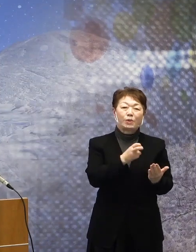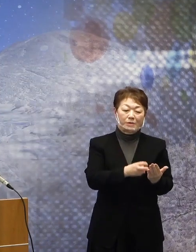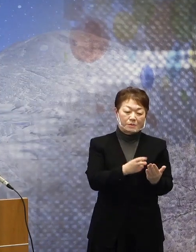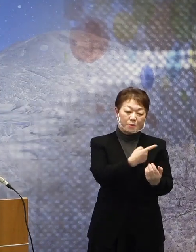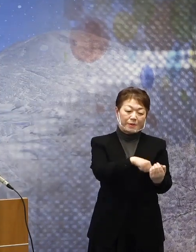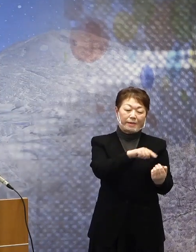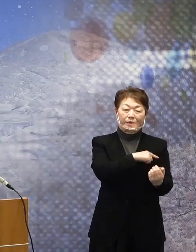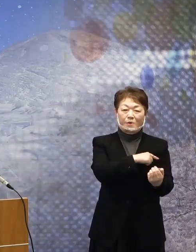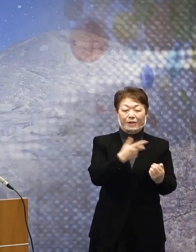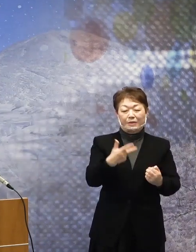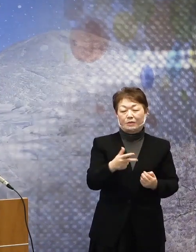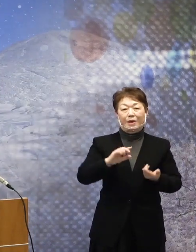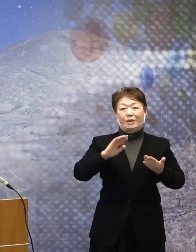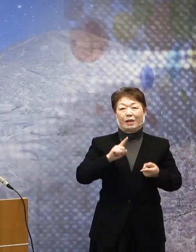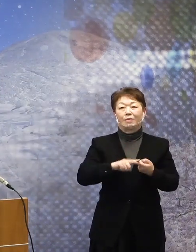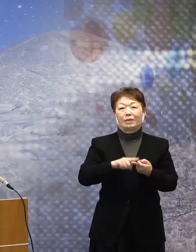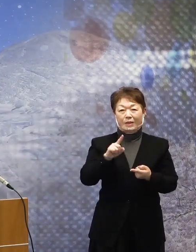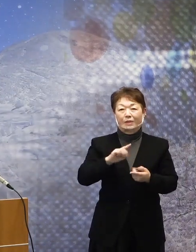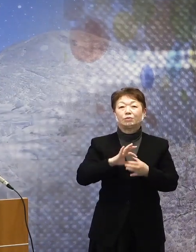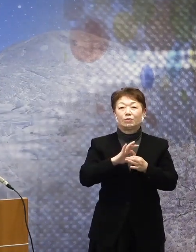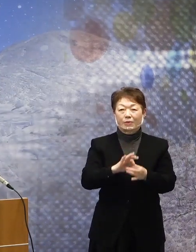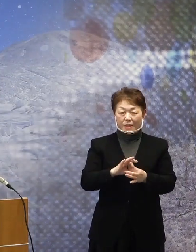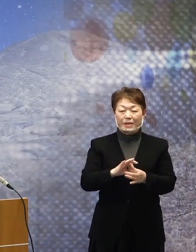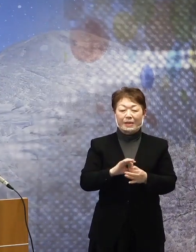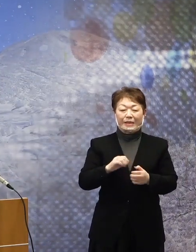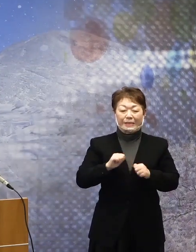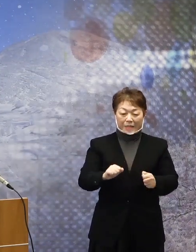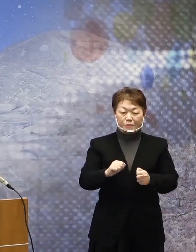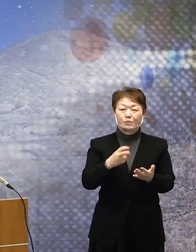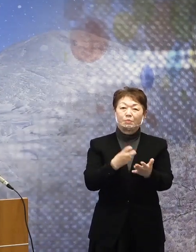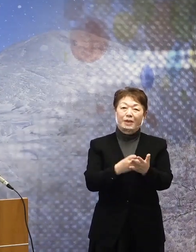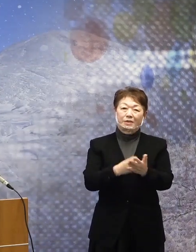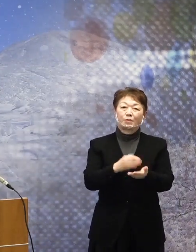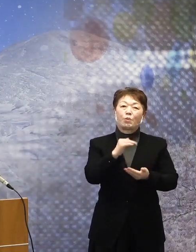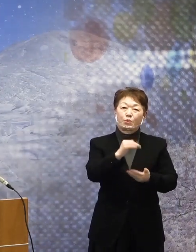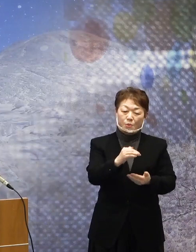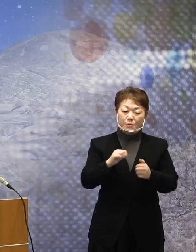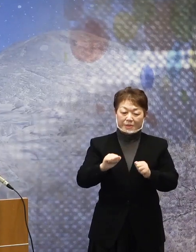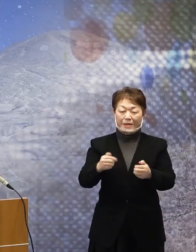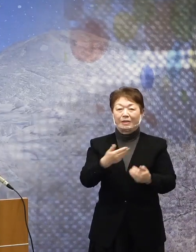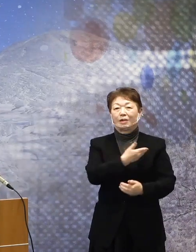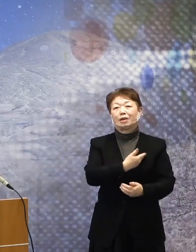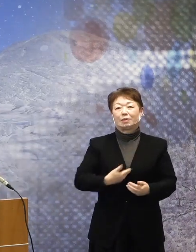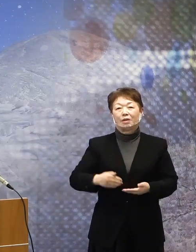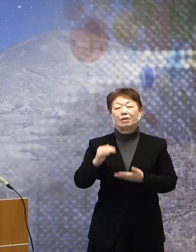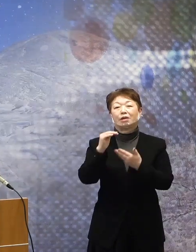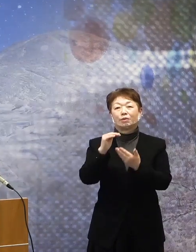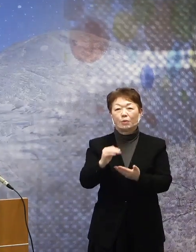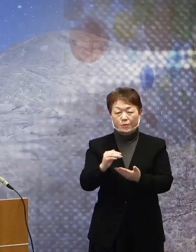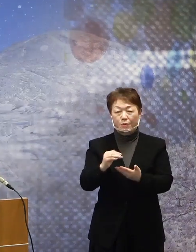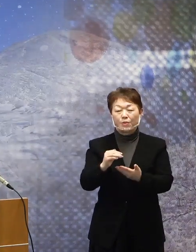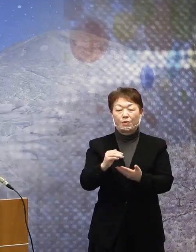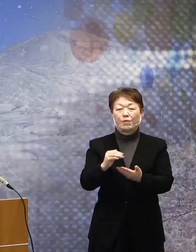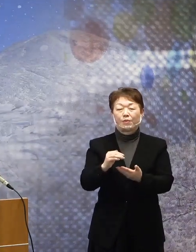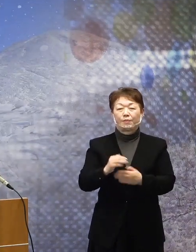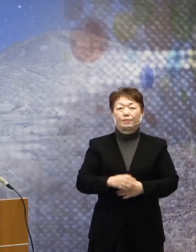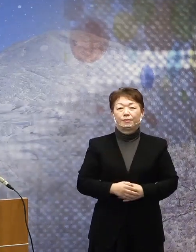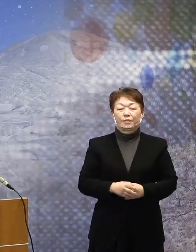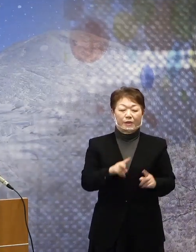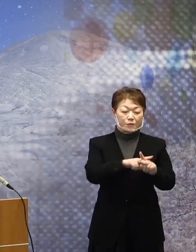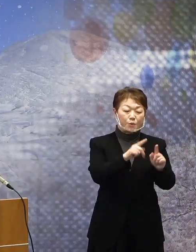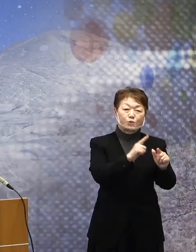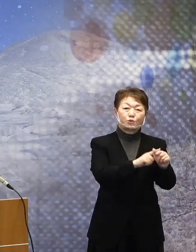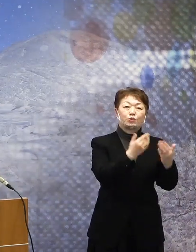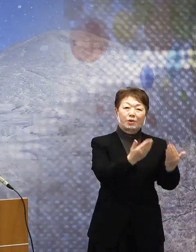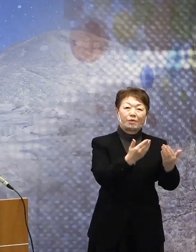ません。ですので、まあ、残念でありますが、我々にやるべきこと、やらなければいけないこと、権能を持っていること、例えば小中学